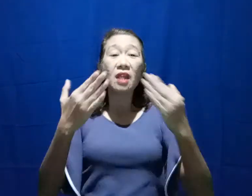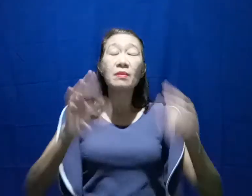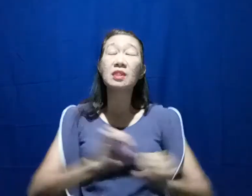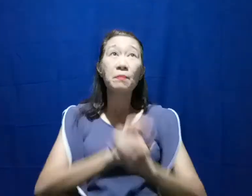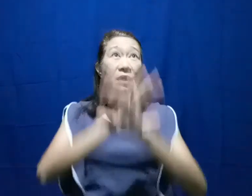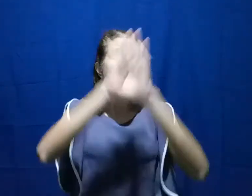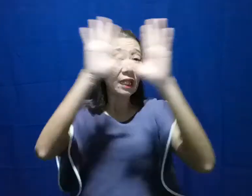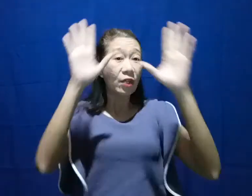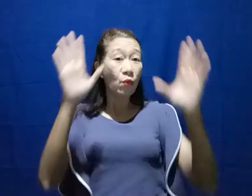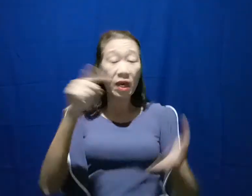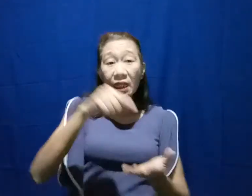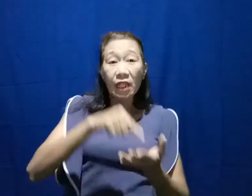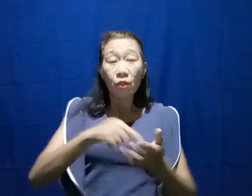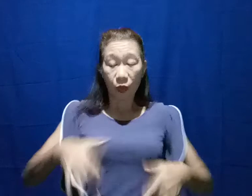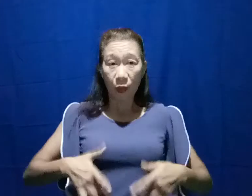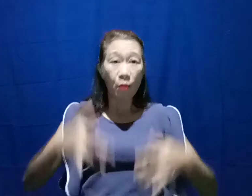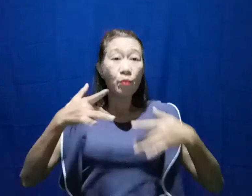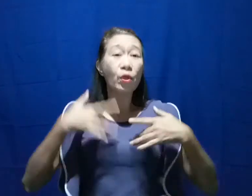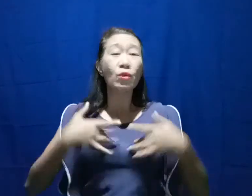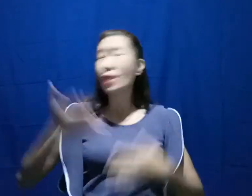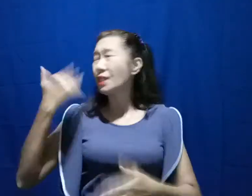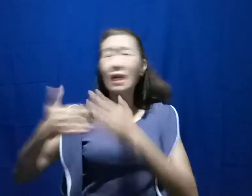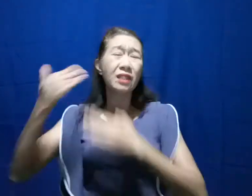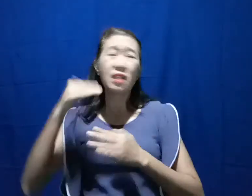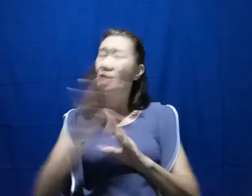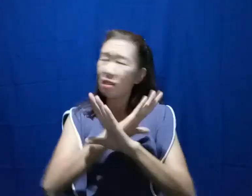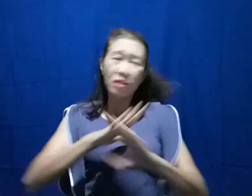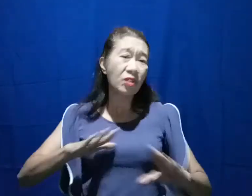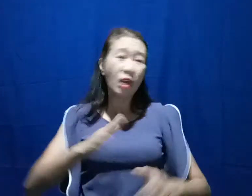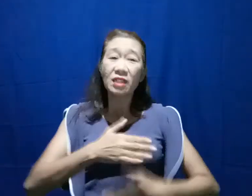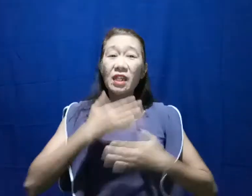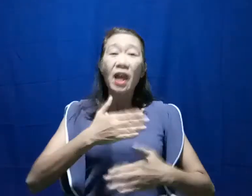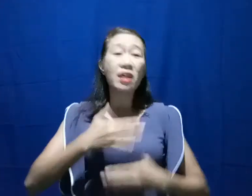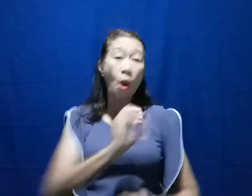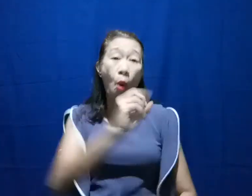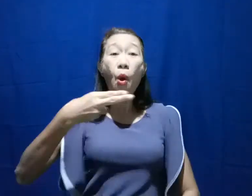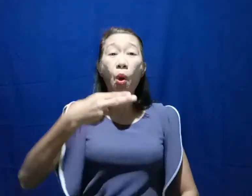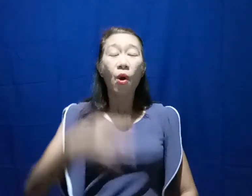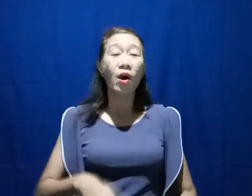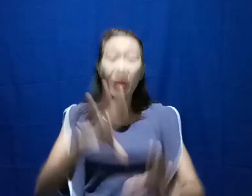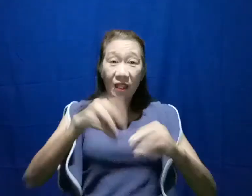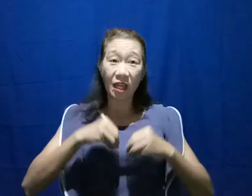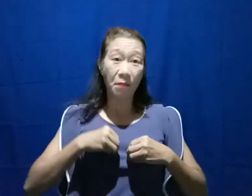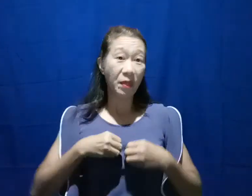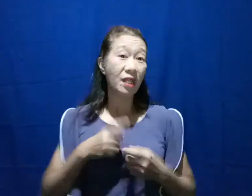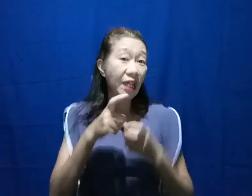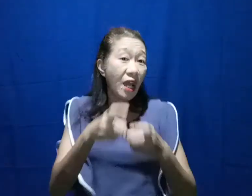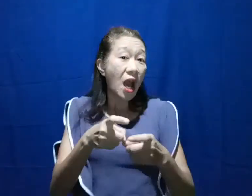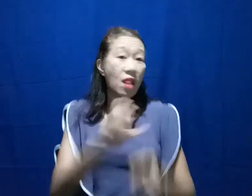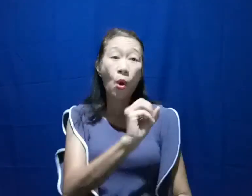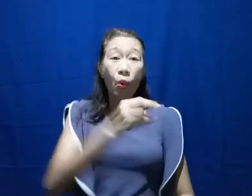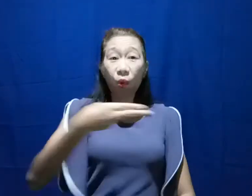Napasasalaman, sa'y pagliwala Nagbuwi ko, ito'y na katirad, ito ito, nang higaya Oh, ang gabi ng regalo Oh,